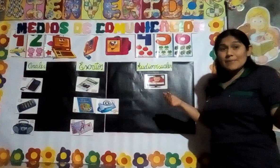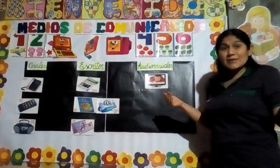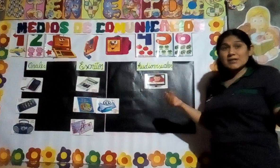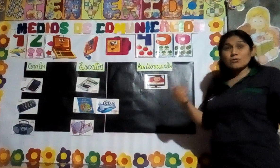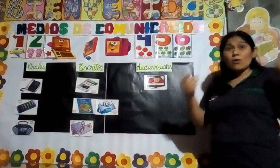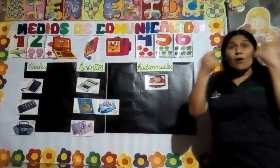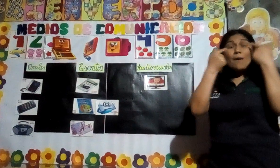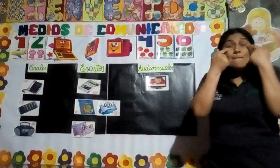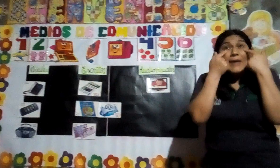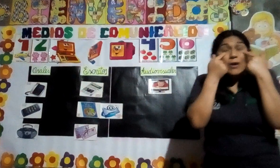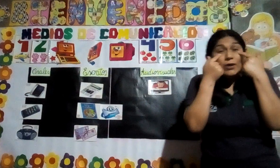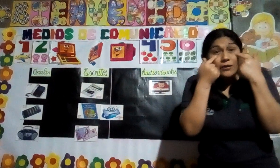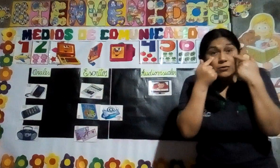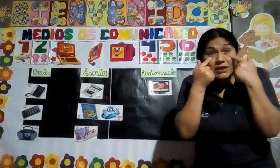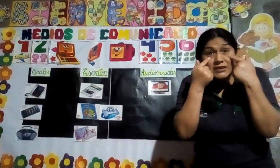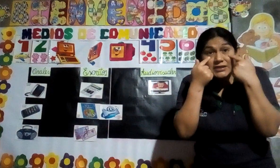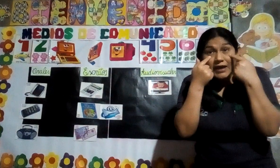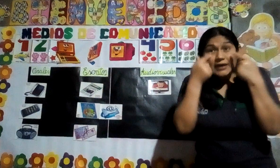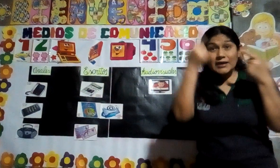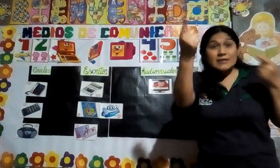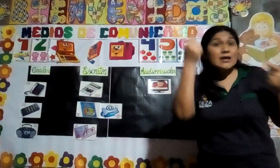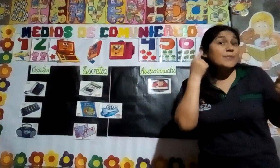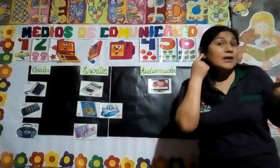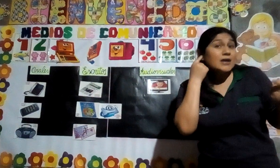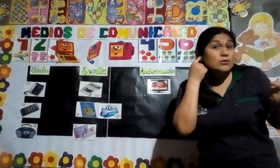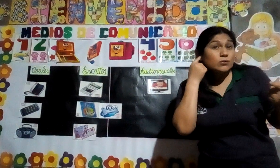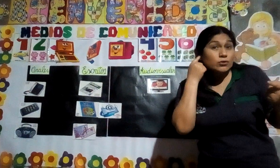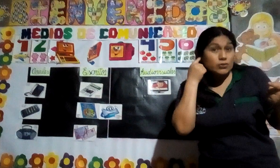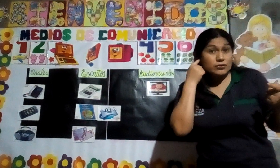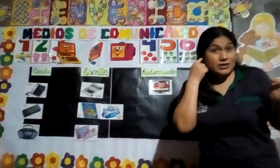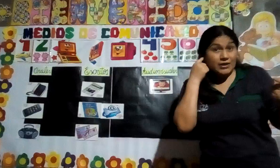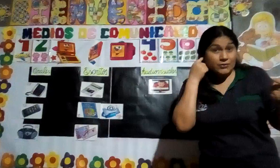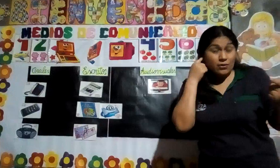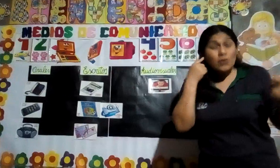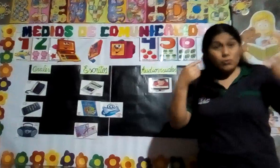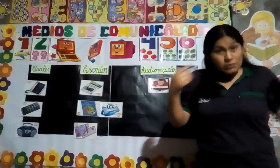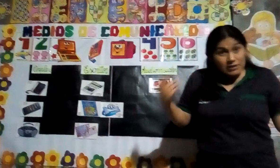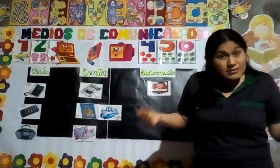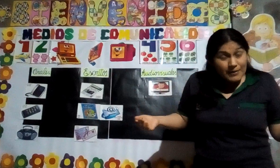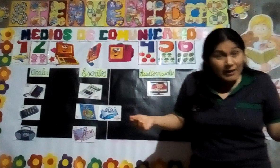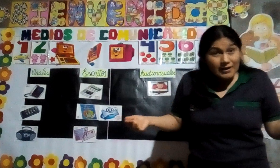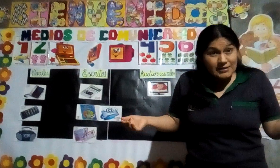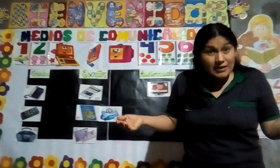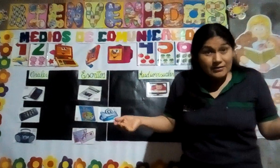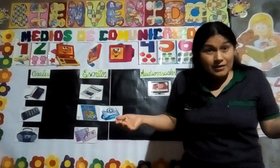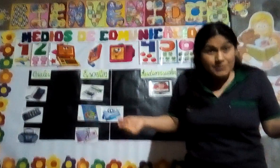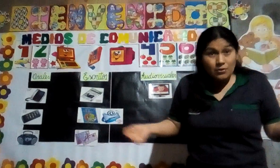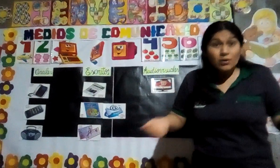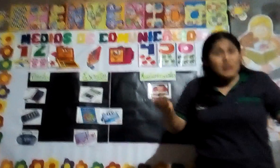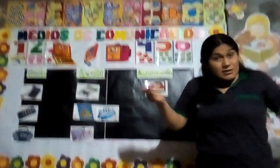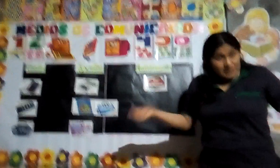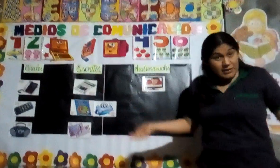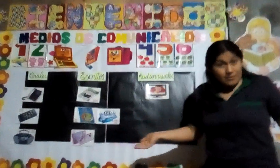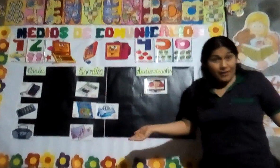está pasando, veo la noticia y también la escucho, ¿cierto? ¿Ustedes ven en casa la televisión? Sí,